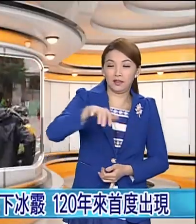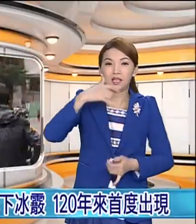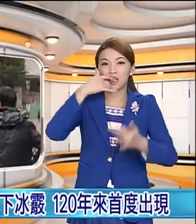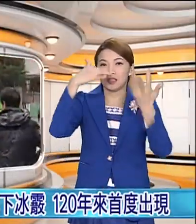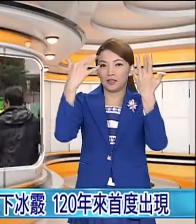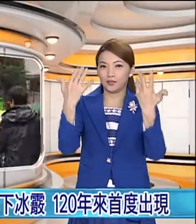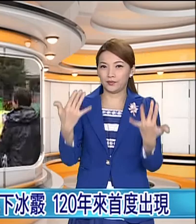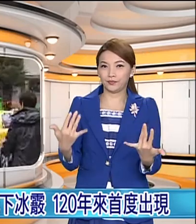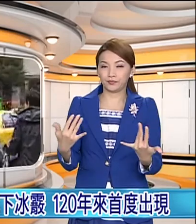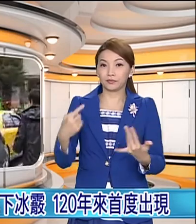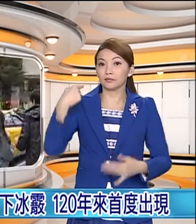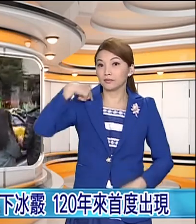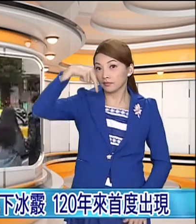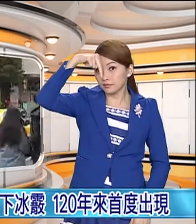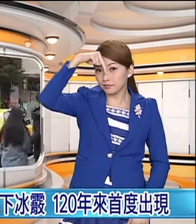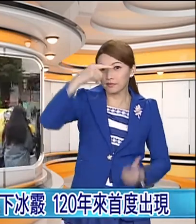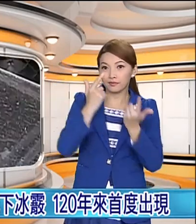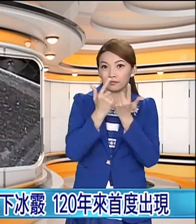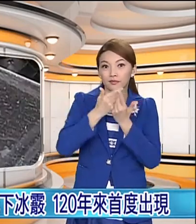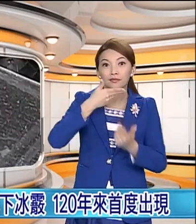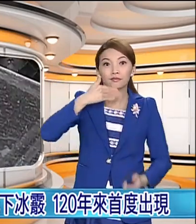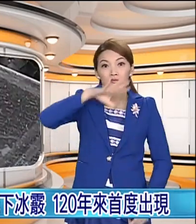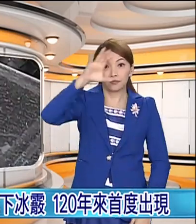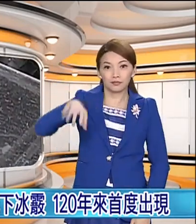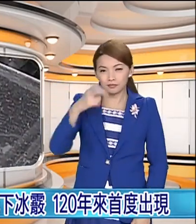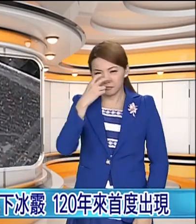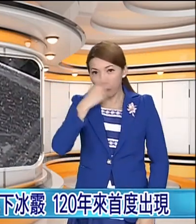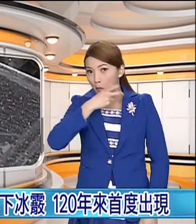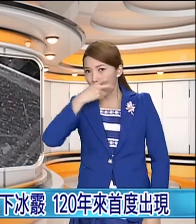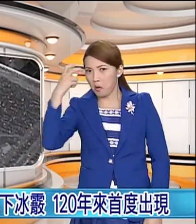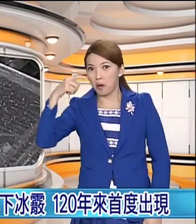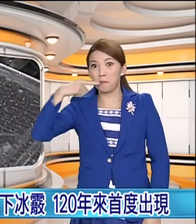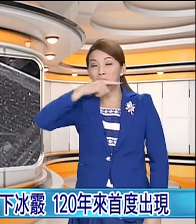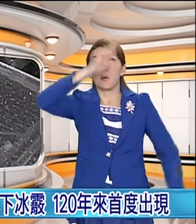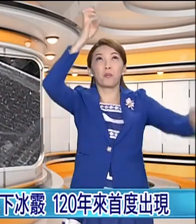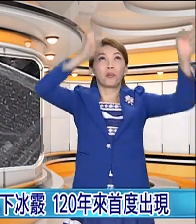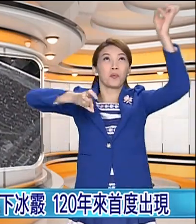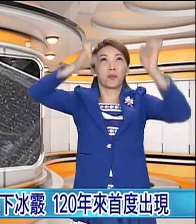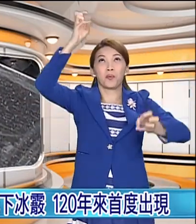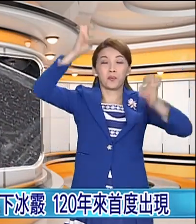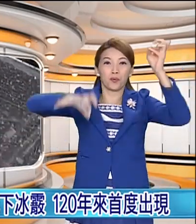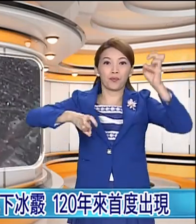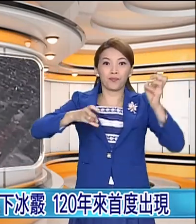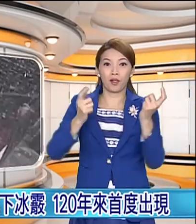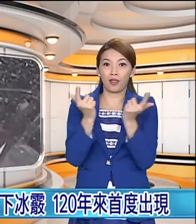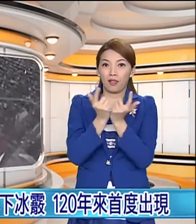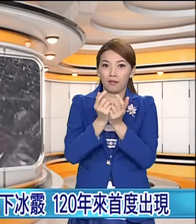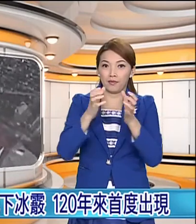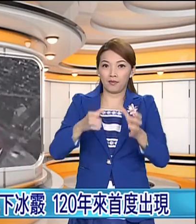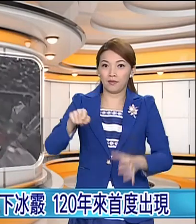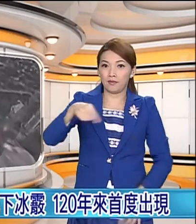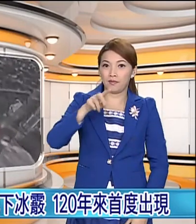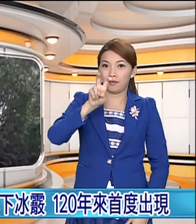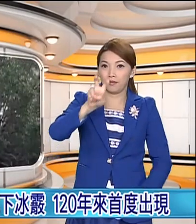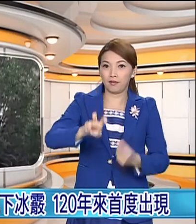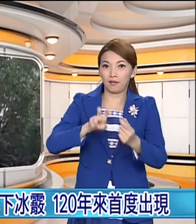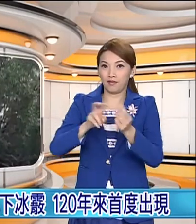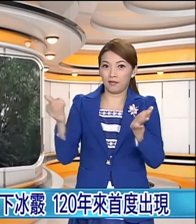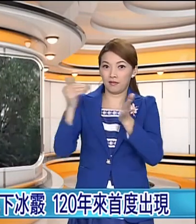方都下雪。昨天下午，连台北气象站都观测到了冰线，是台北设站